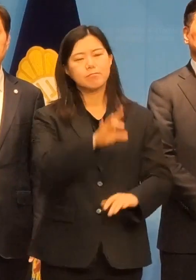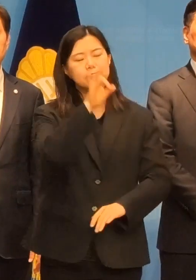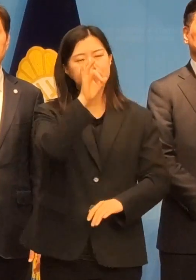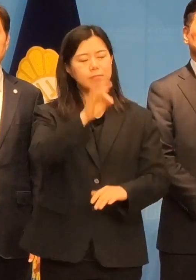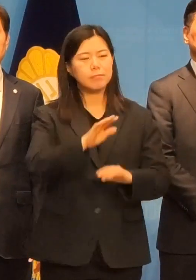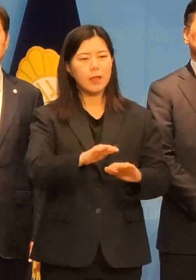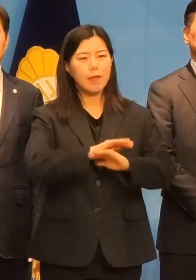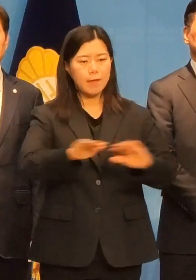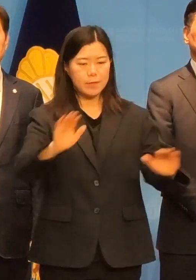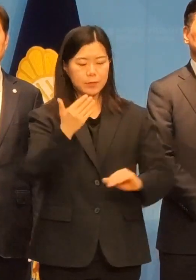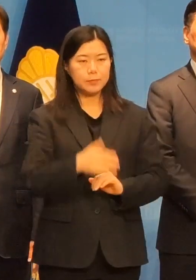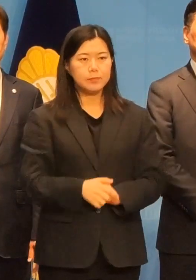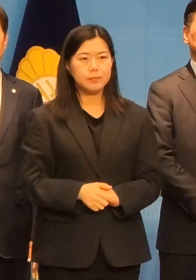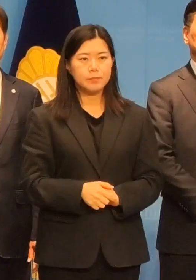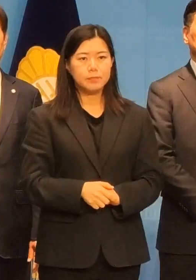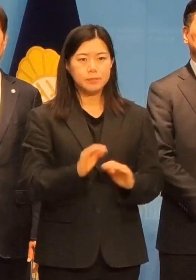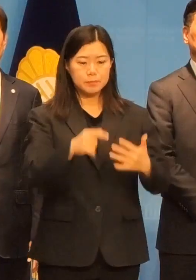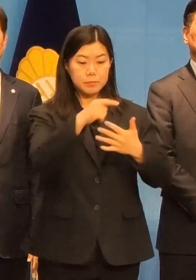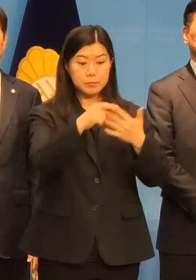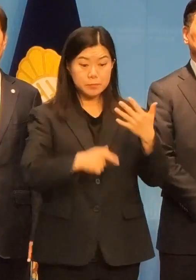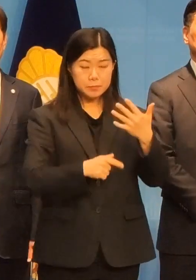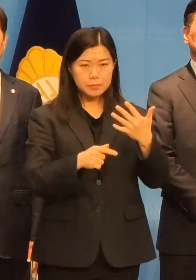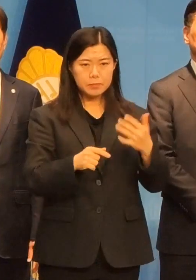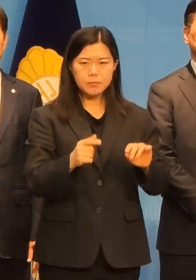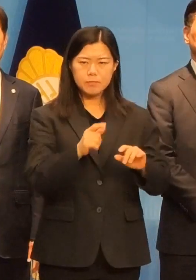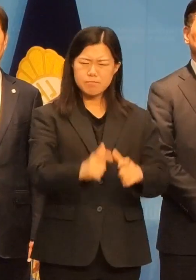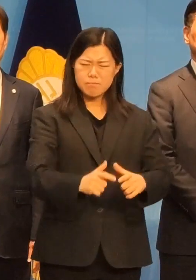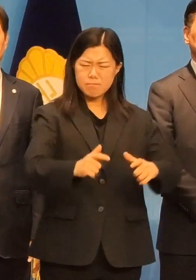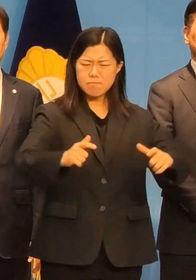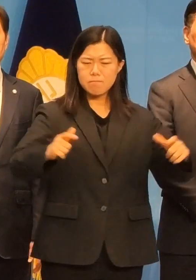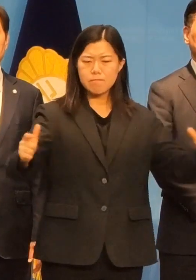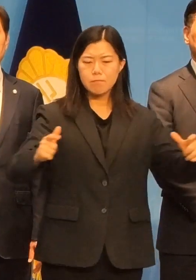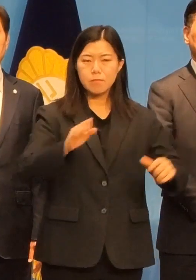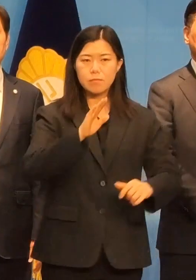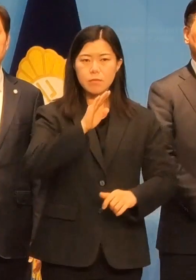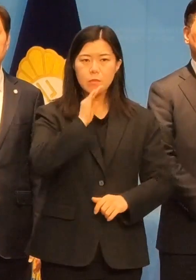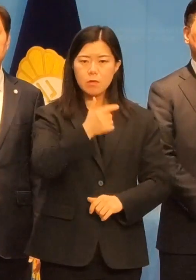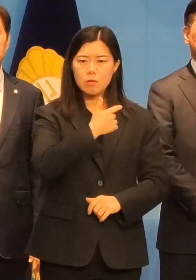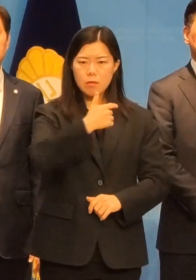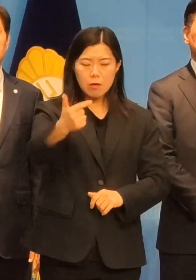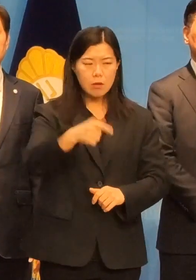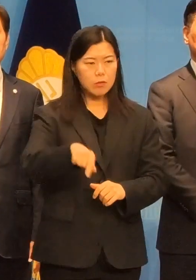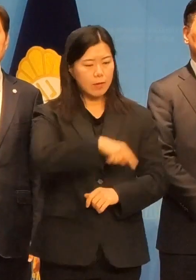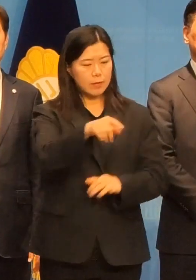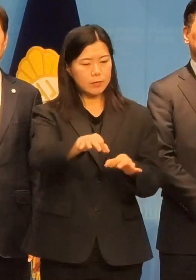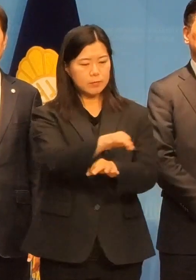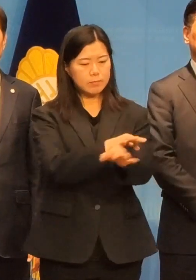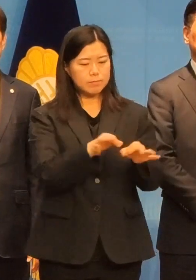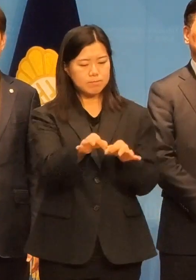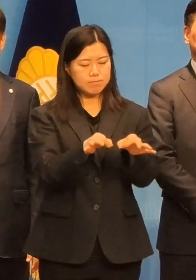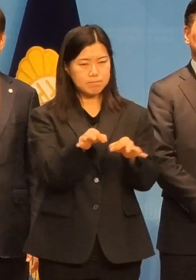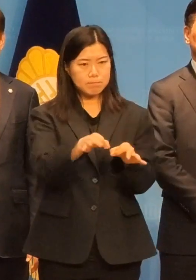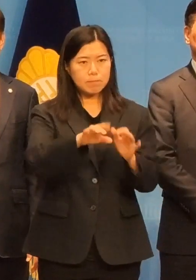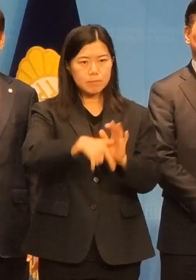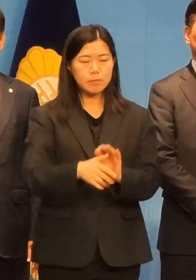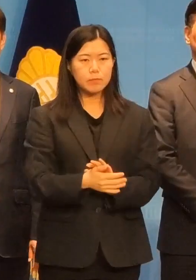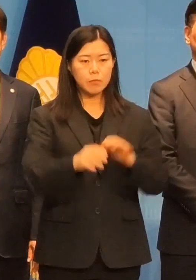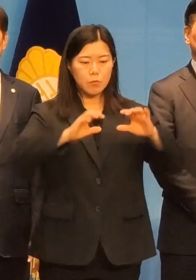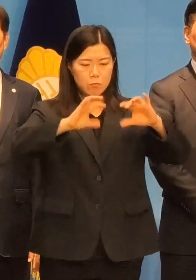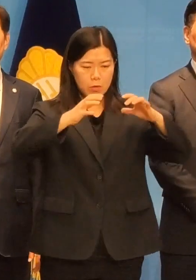것입니다. 그 프로젝트의 규모는 상상하기 어려운 내수 시장을 통해서